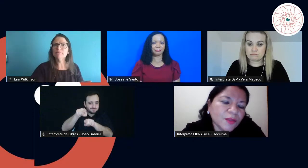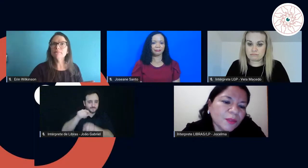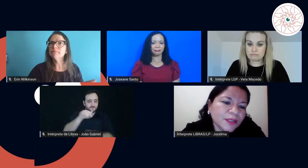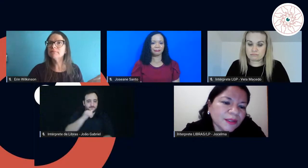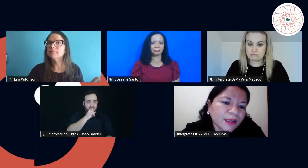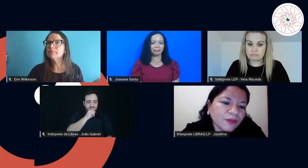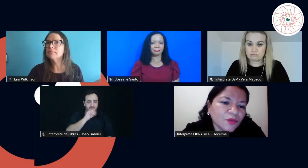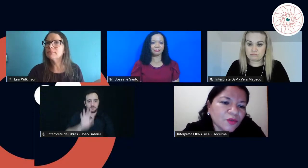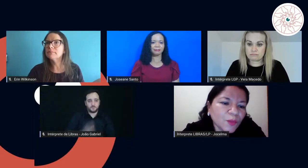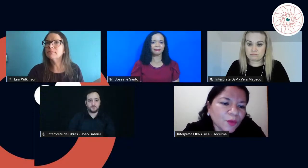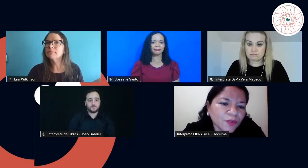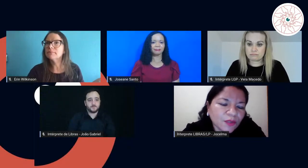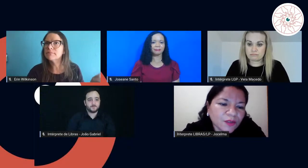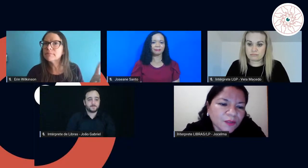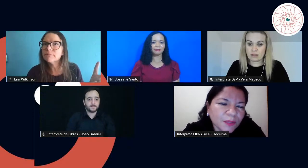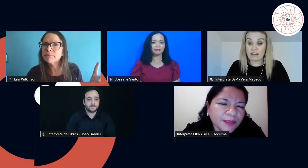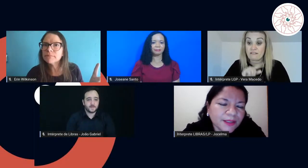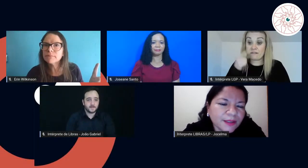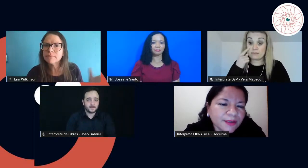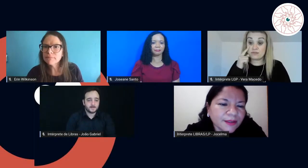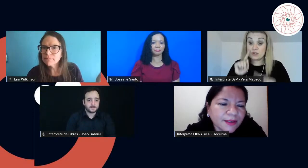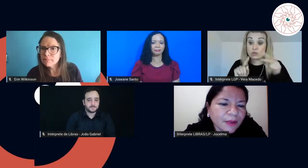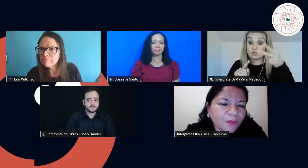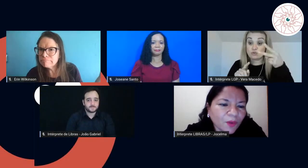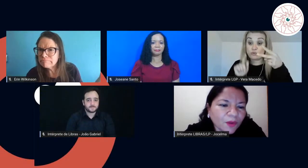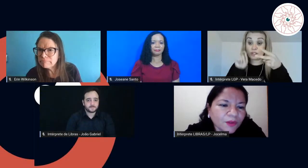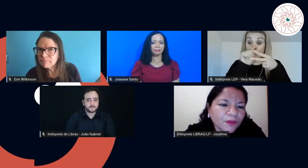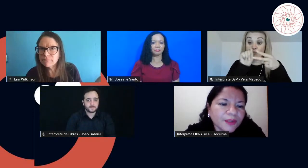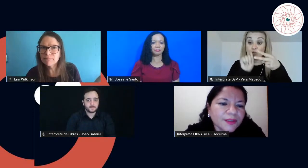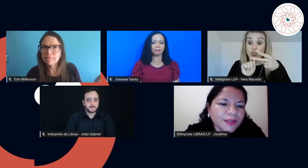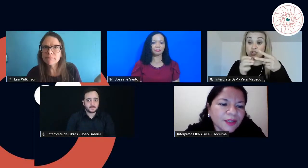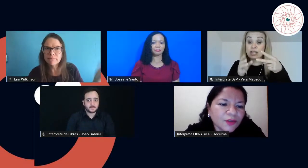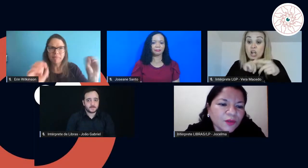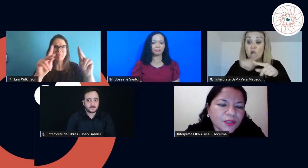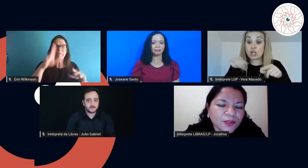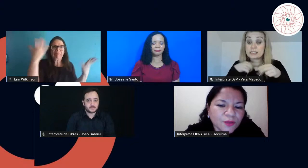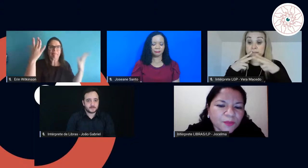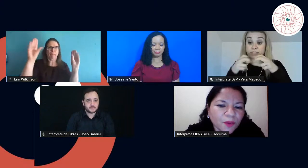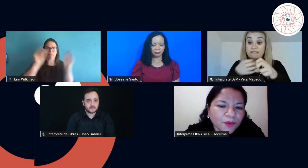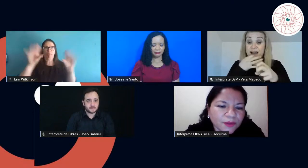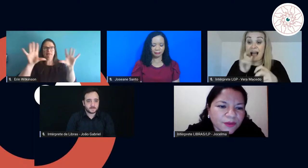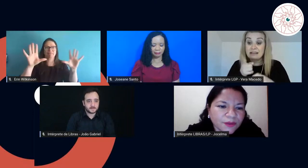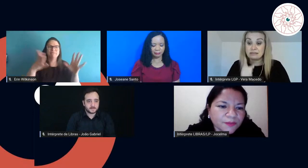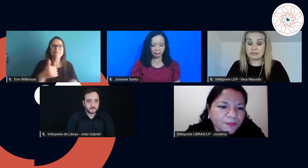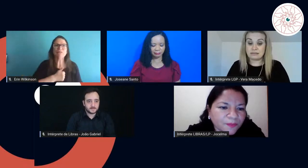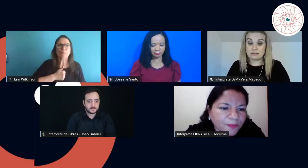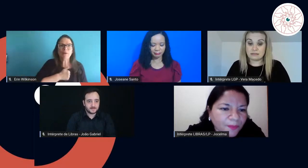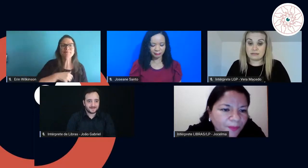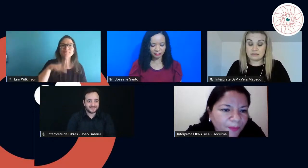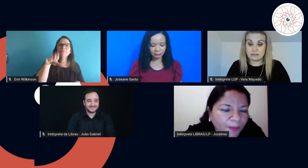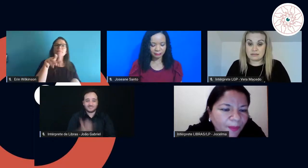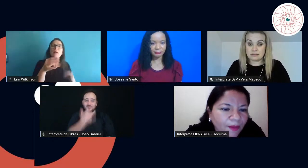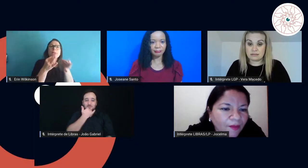Então, nós vamos apresentar os dois pontos da nossa pesquisa que abordam essas questões, as duas